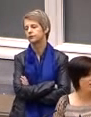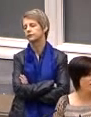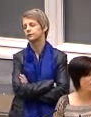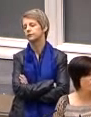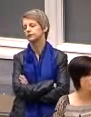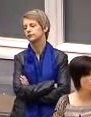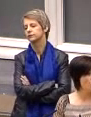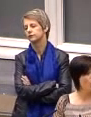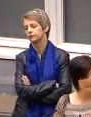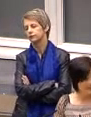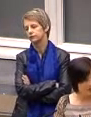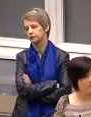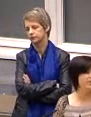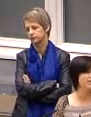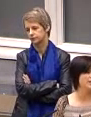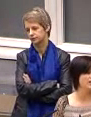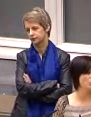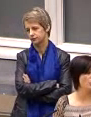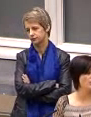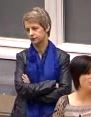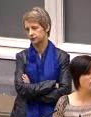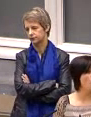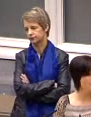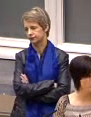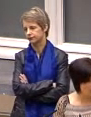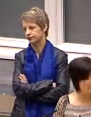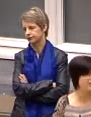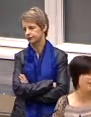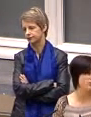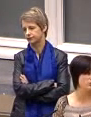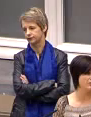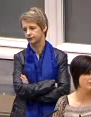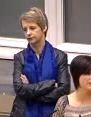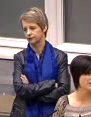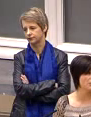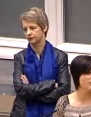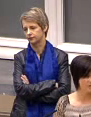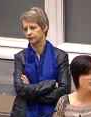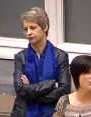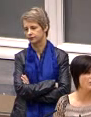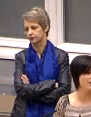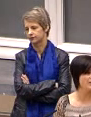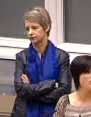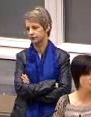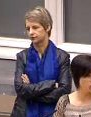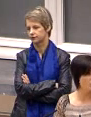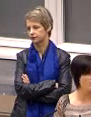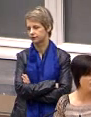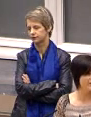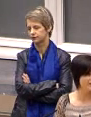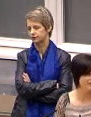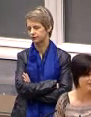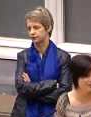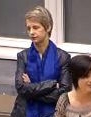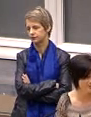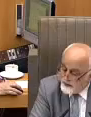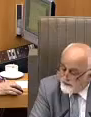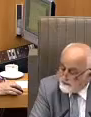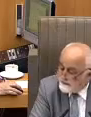ingeschakeld worden om eenduidige richtlijnen op te stellen, om die toegankelijkheid ook te verzekeren? Want dat is uiteraard de bekommernis van ieder. Minister Smeijer. Ja,